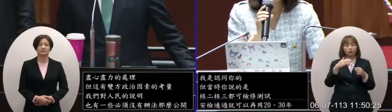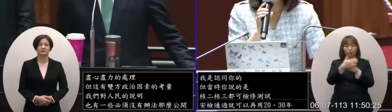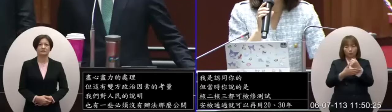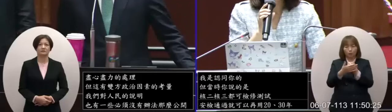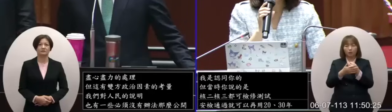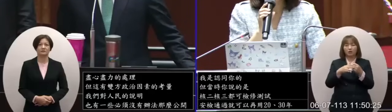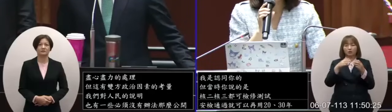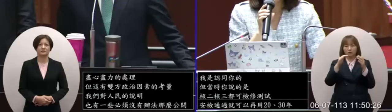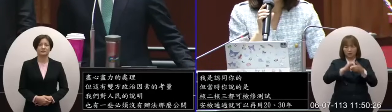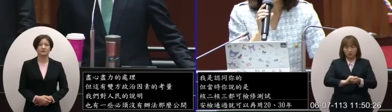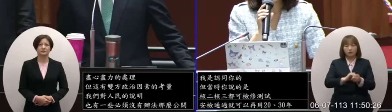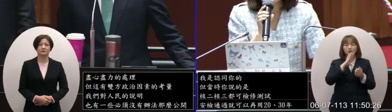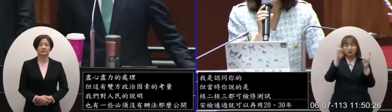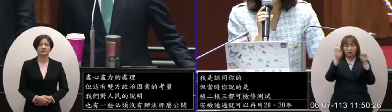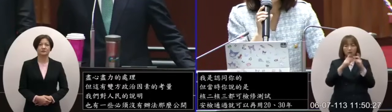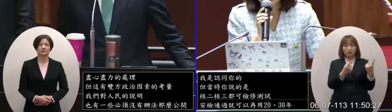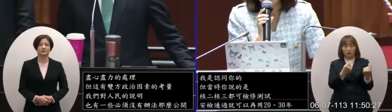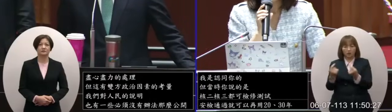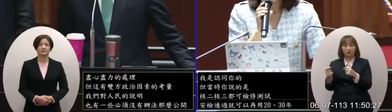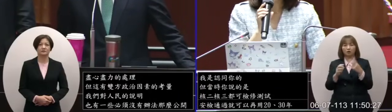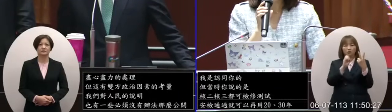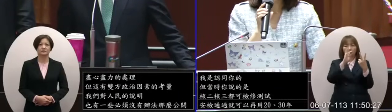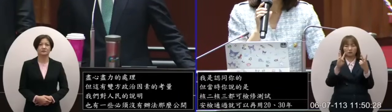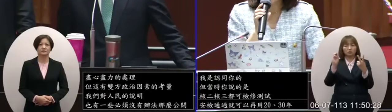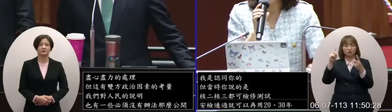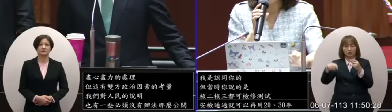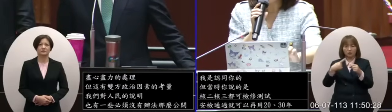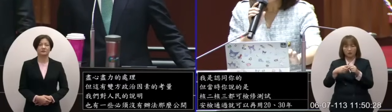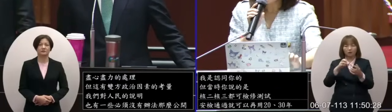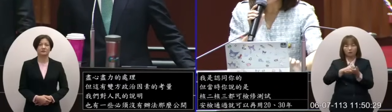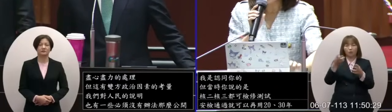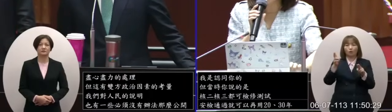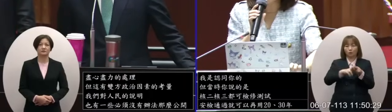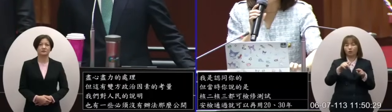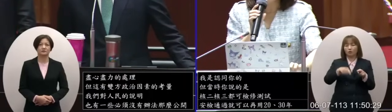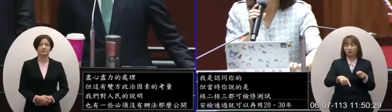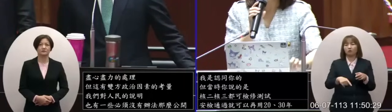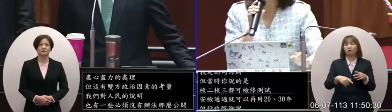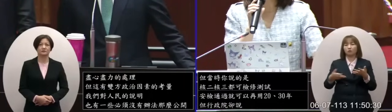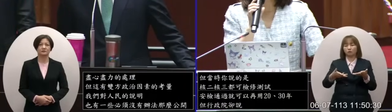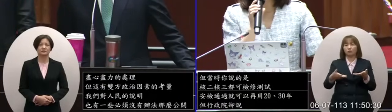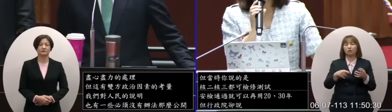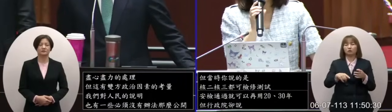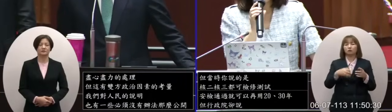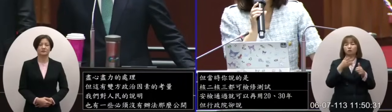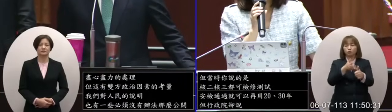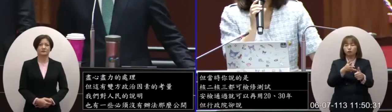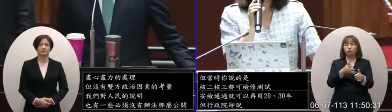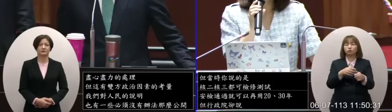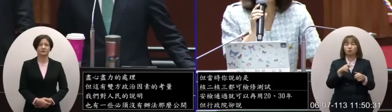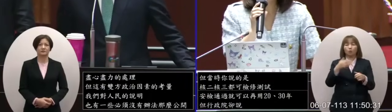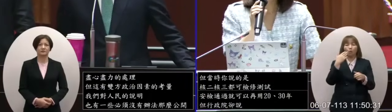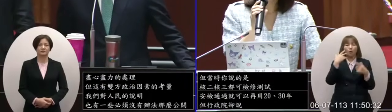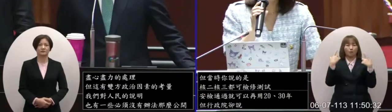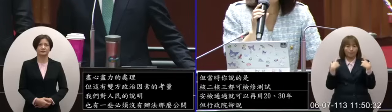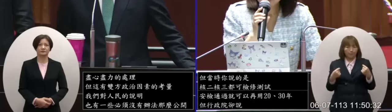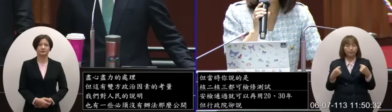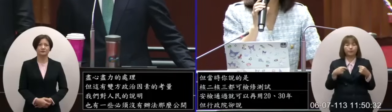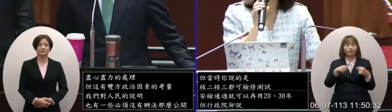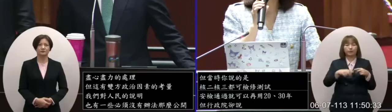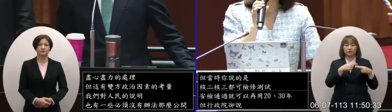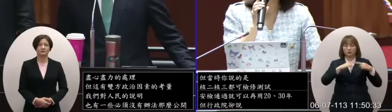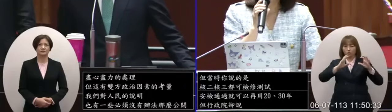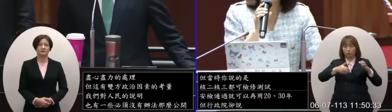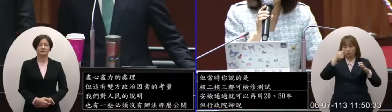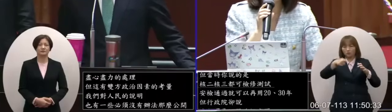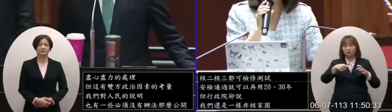保电力稳定到2030年要非核家园。那我就问啊，那这样来说的话，我们原本蔡